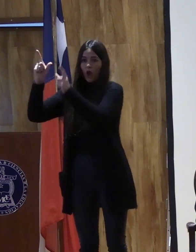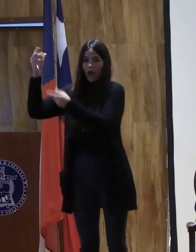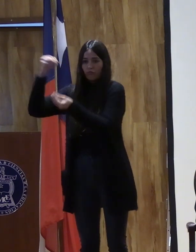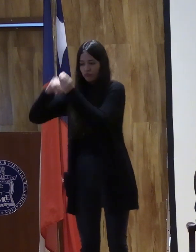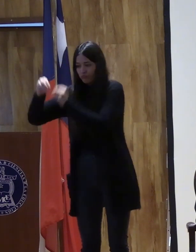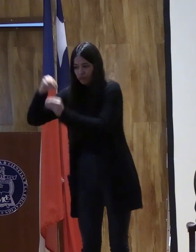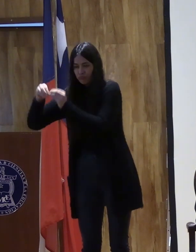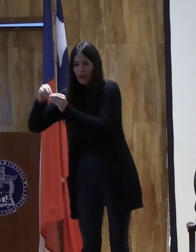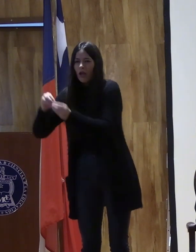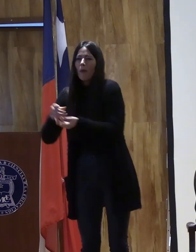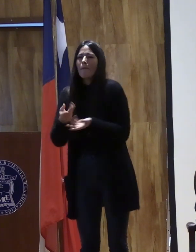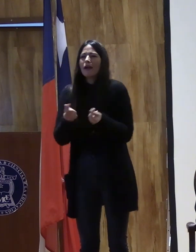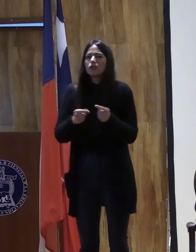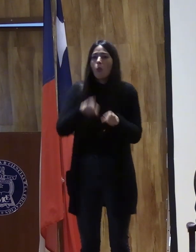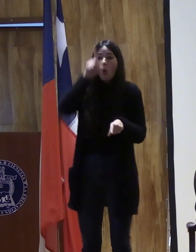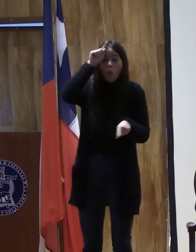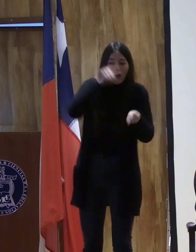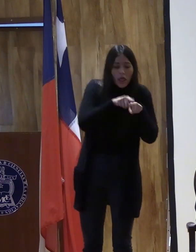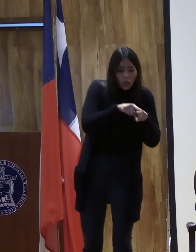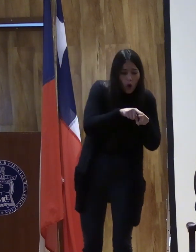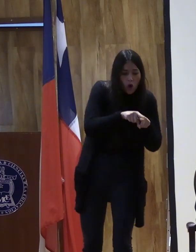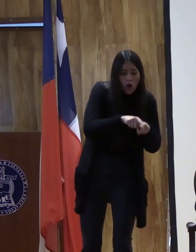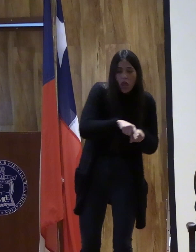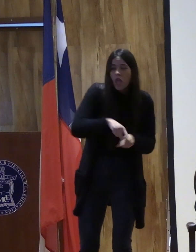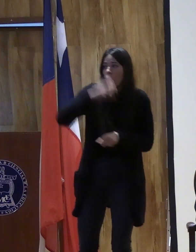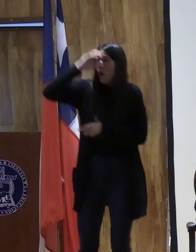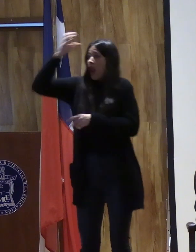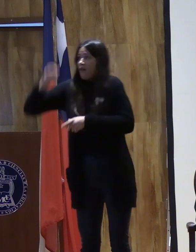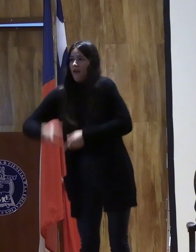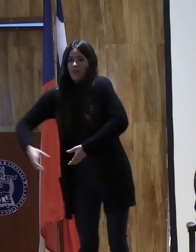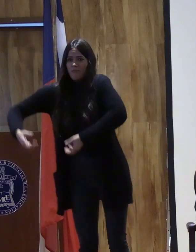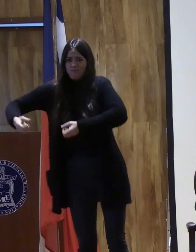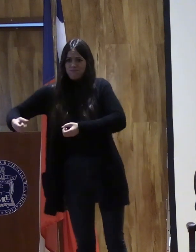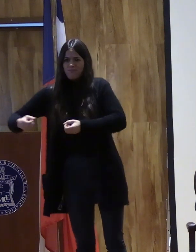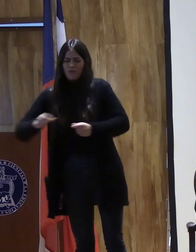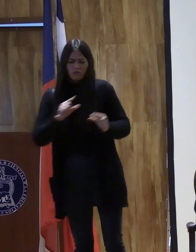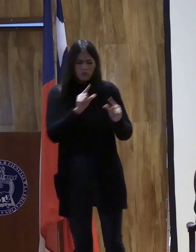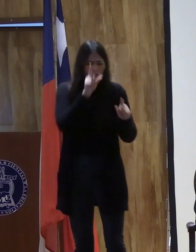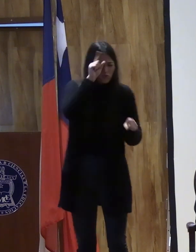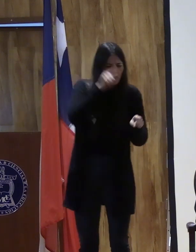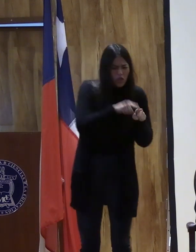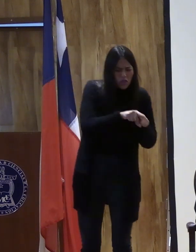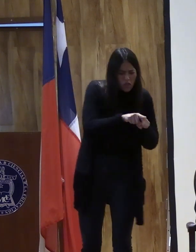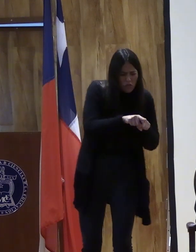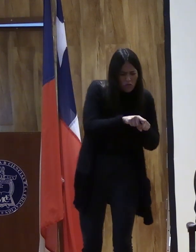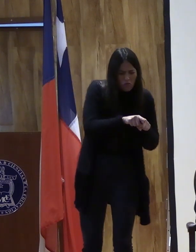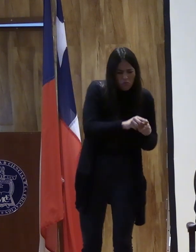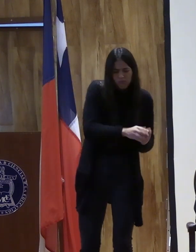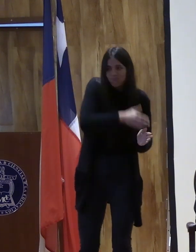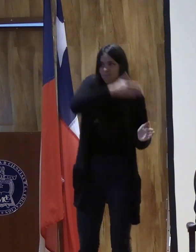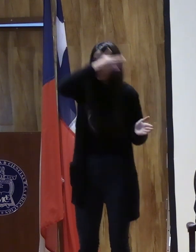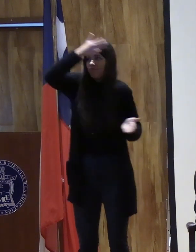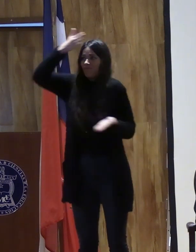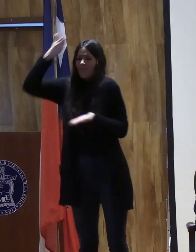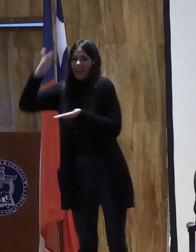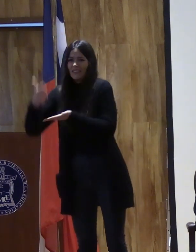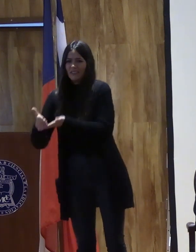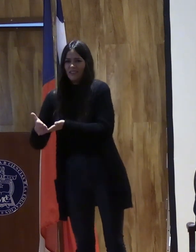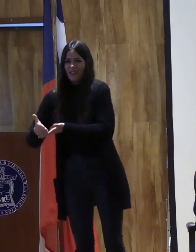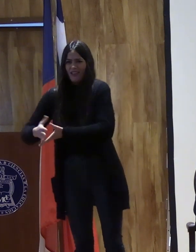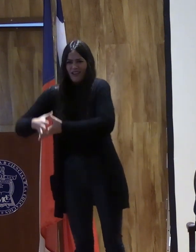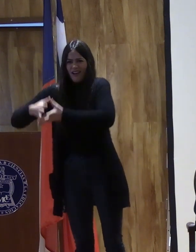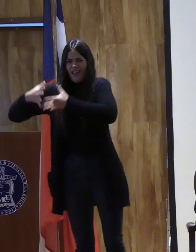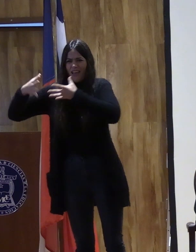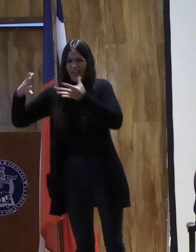como entre un ratón y un elefante, más o menos, ¿no? Ya más chico que el ratón se transforma en cucaracha y no, esos son